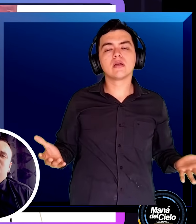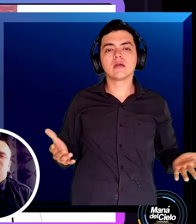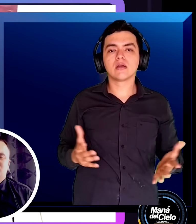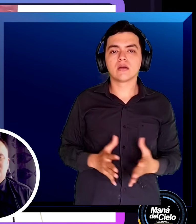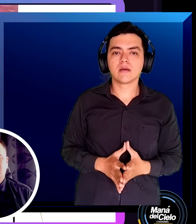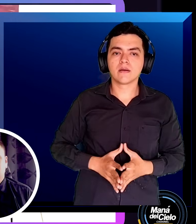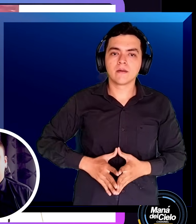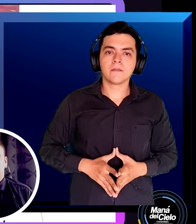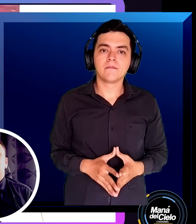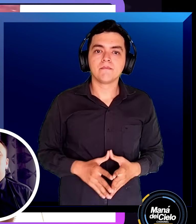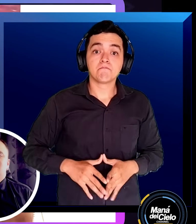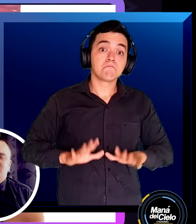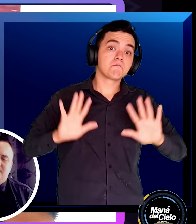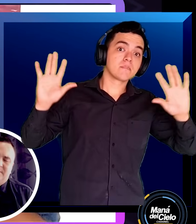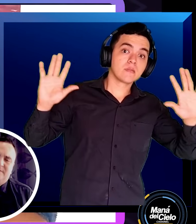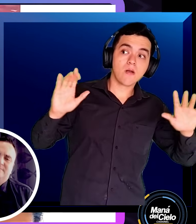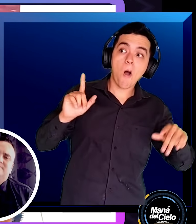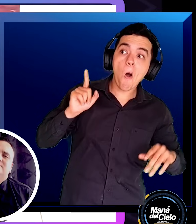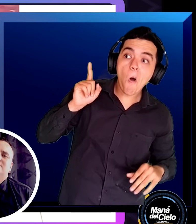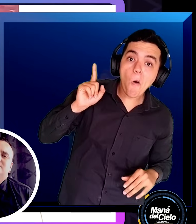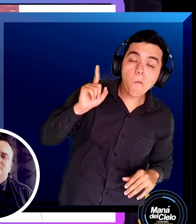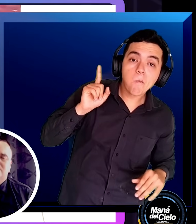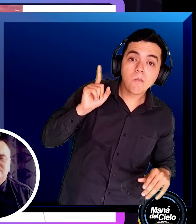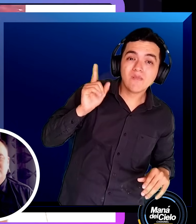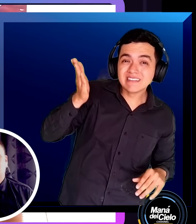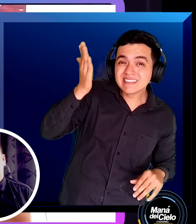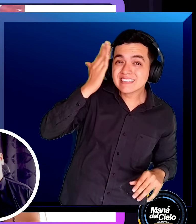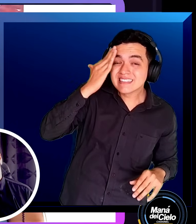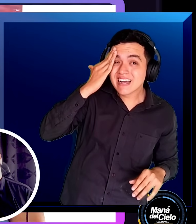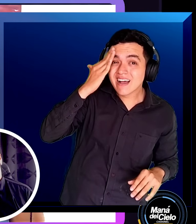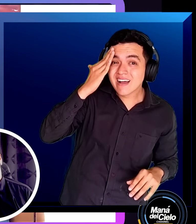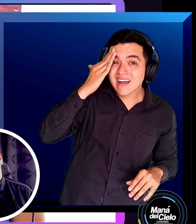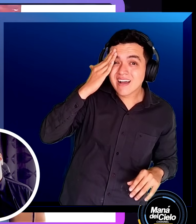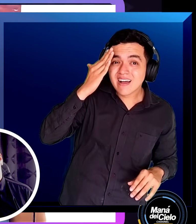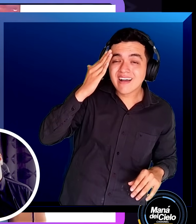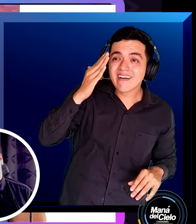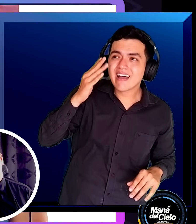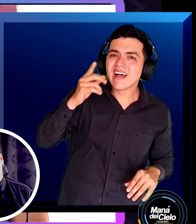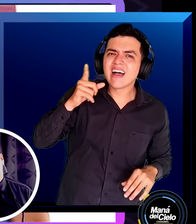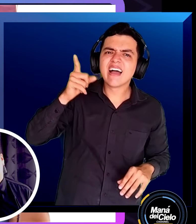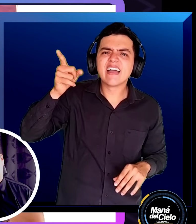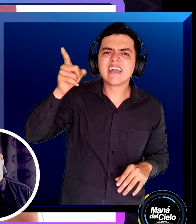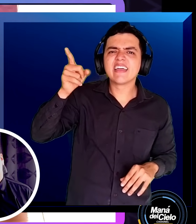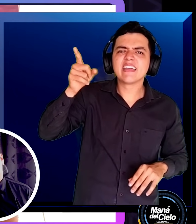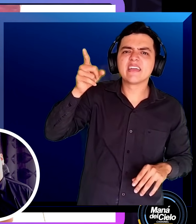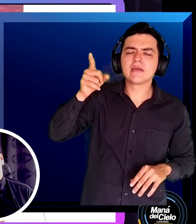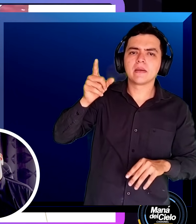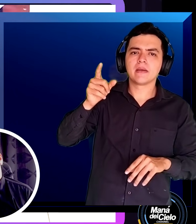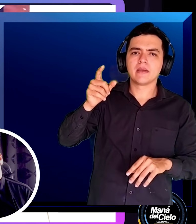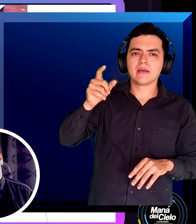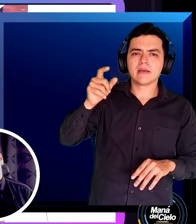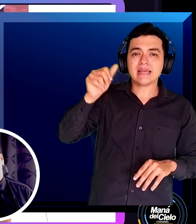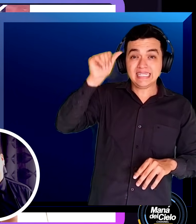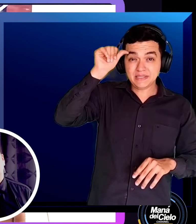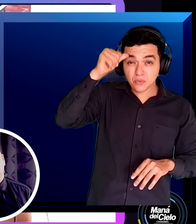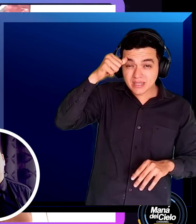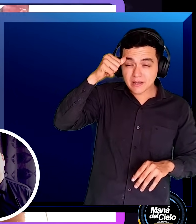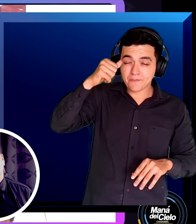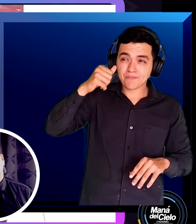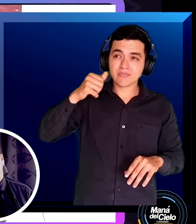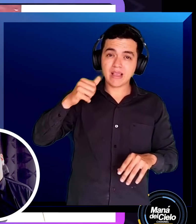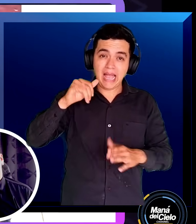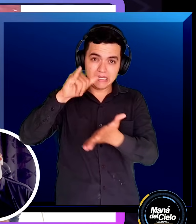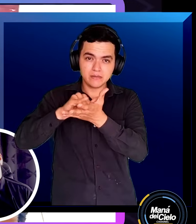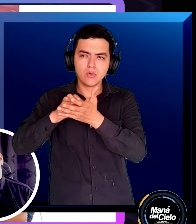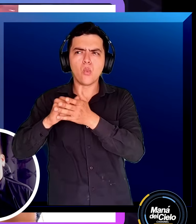esa bulla sí no incomoda, esa bulla gusta, esa bulla que es una bulla para alabar al diablo, para exaltar al diablo, para